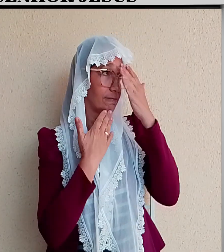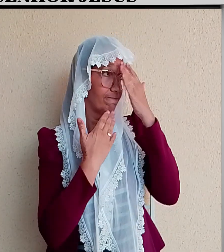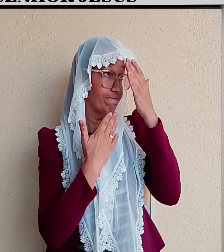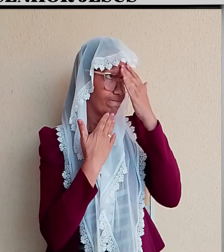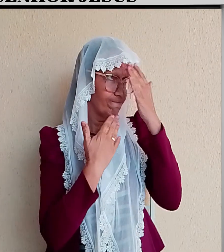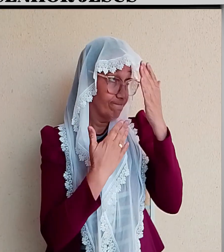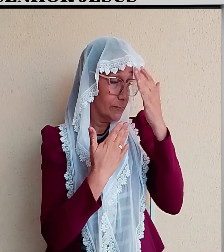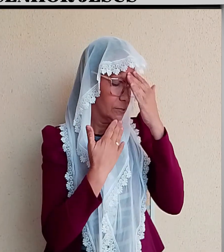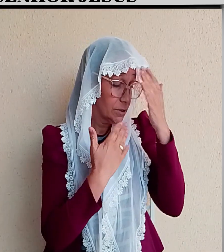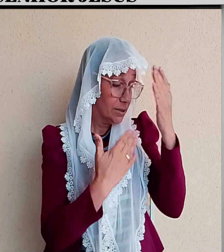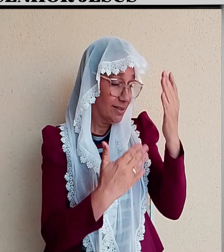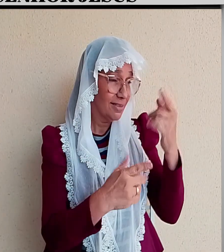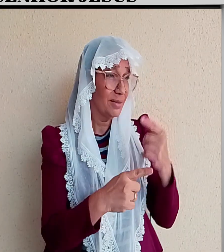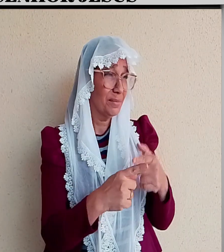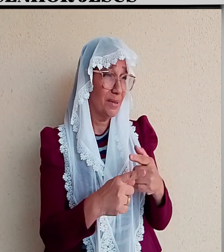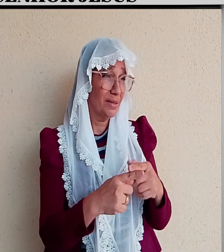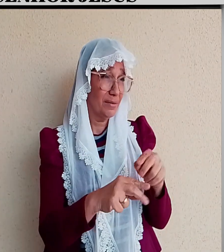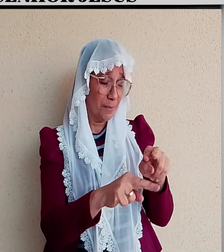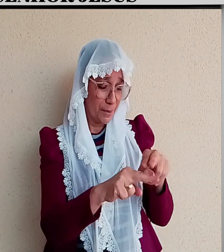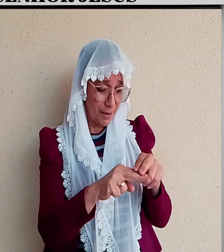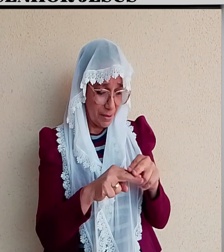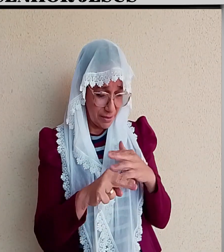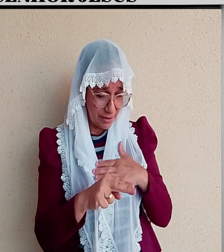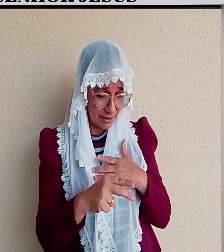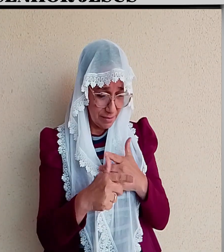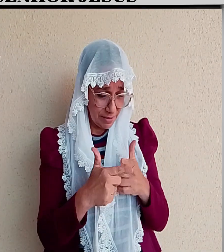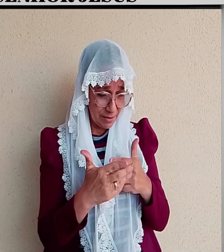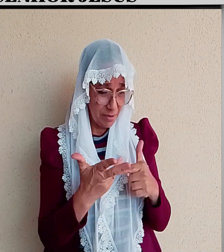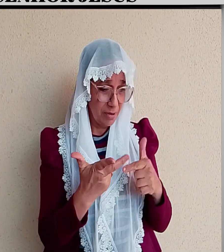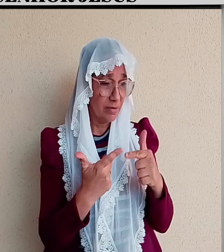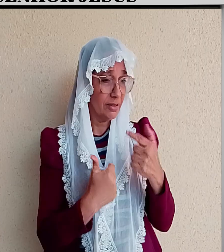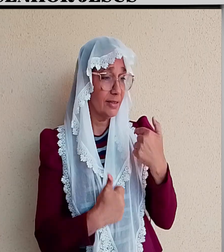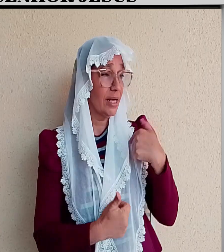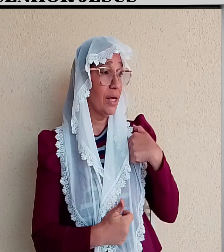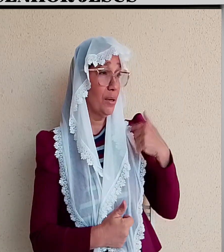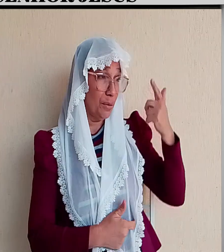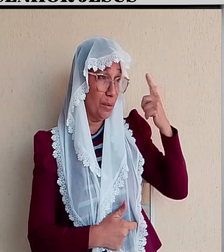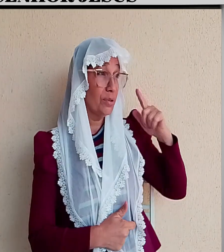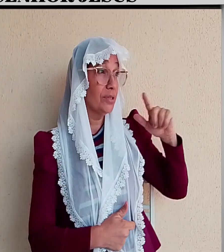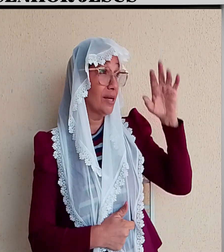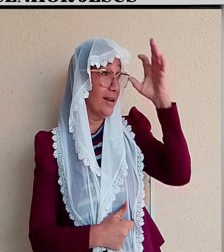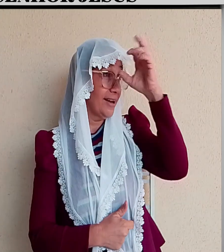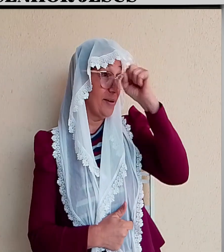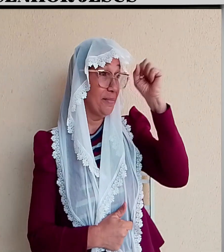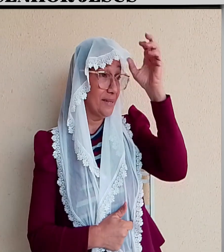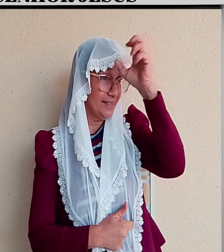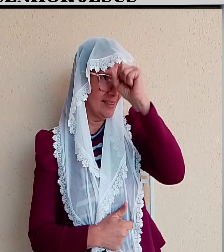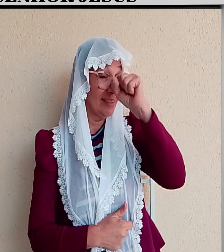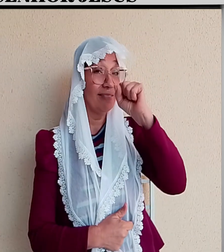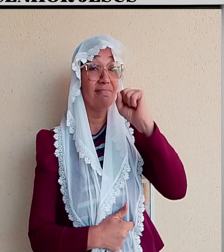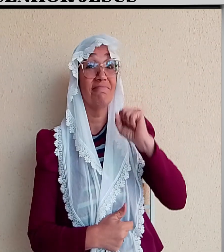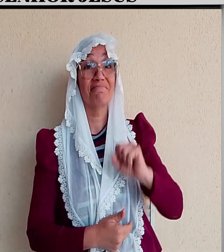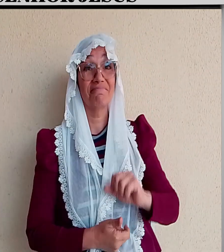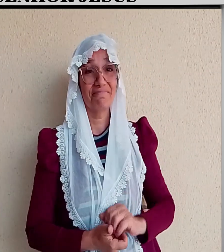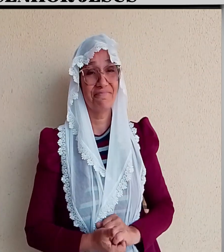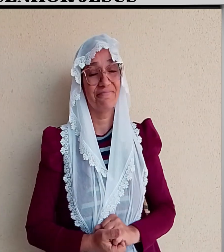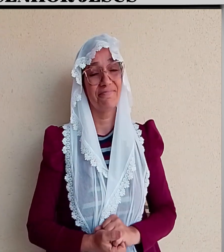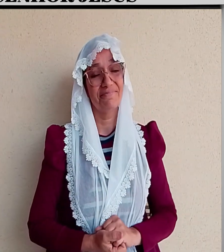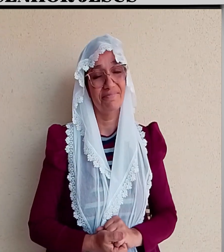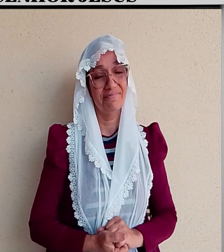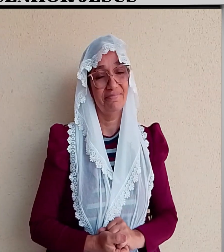o inferno fica convencido que você é filho de Deus. Glória a Jesus. Ele fica convencido que você é discípulo.